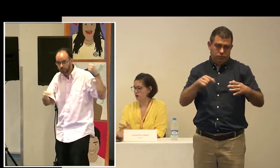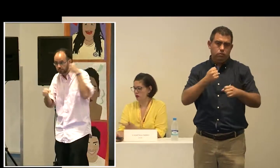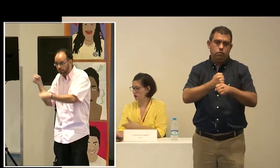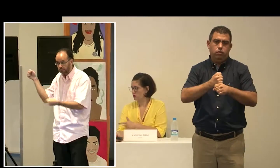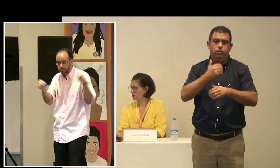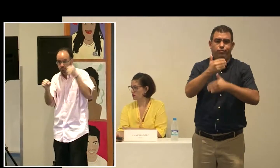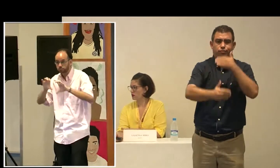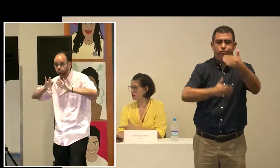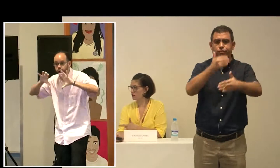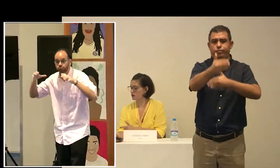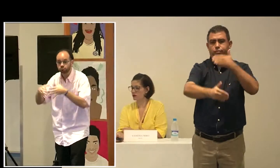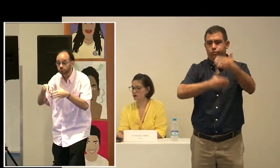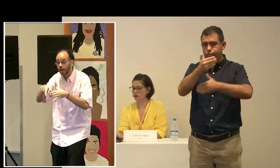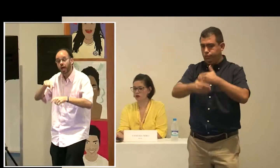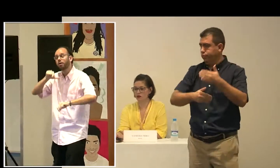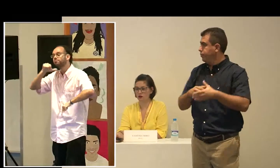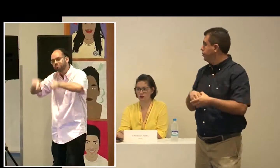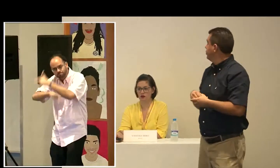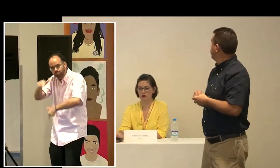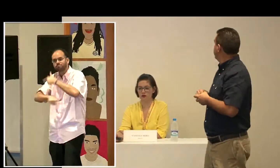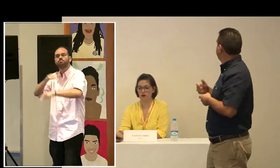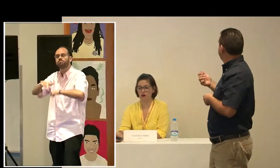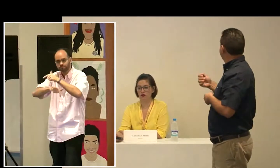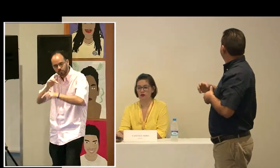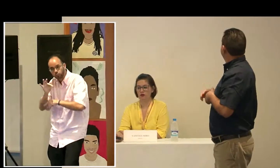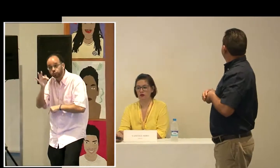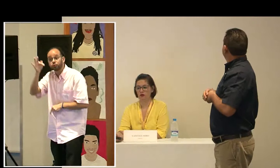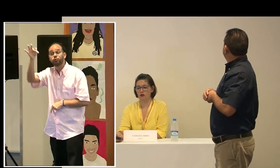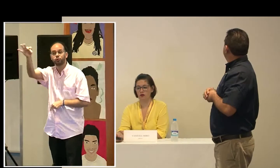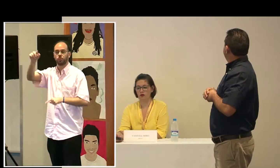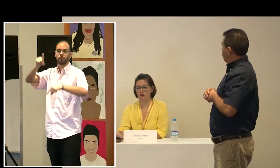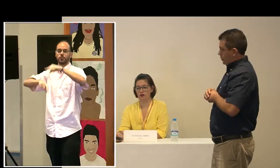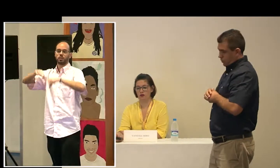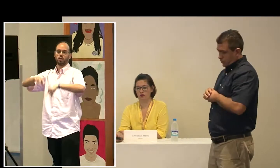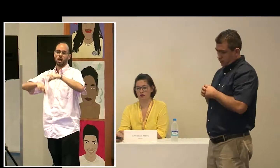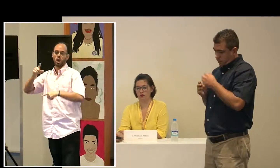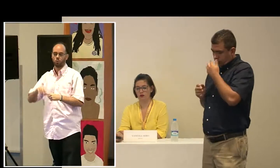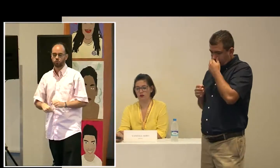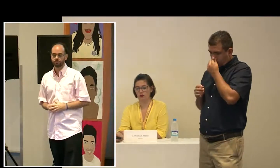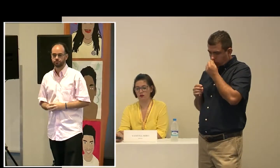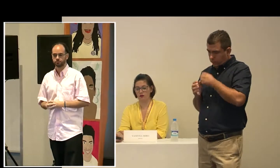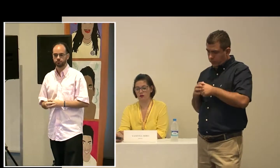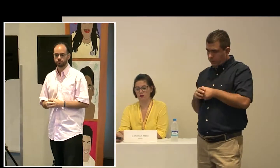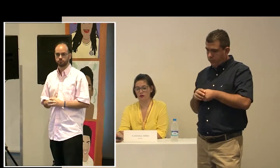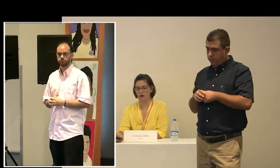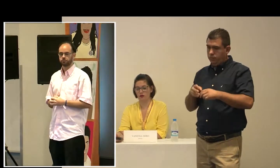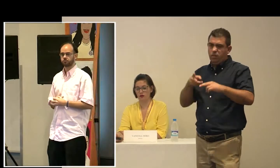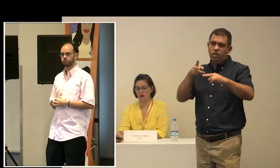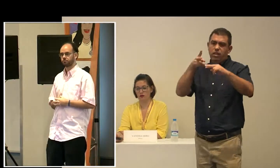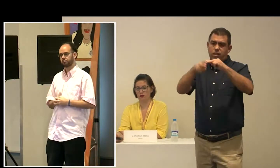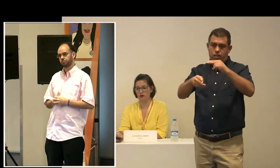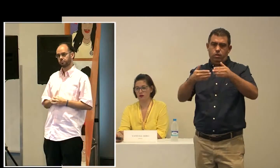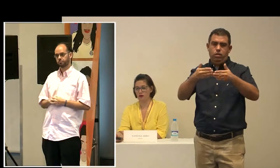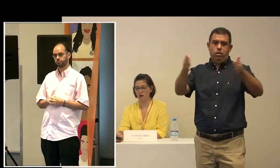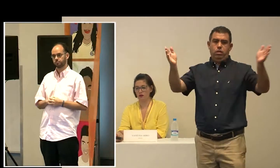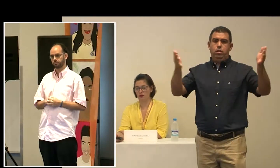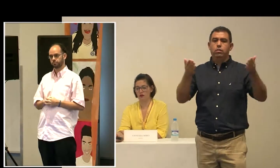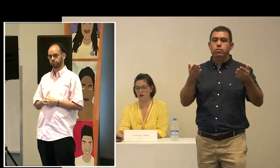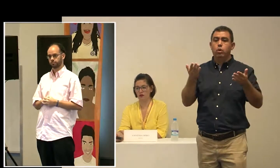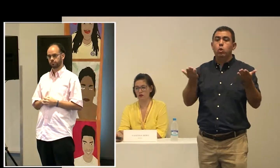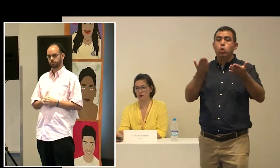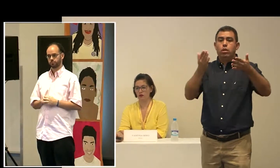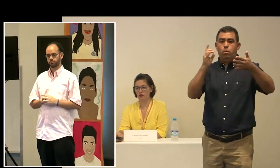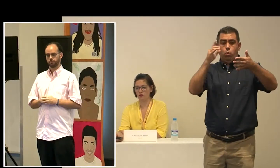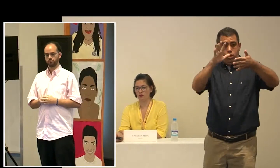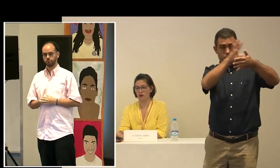Esse projeto nos ajudou a escolher surdos e trabalhar com eles para que no futuro possamos desenvolver um material de